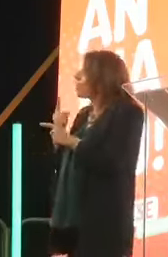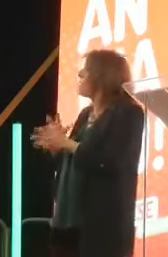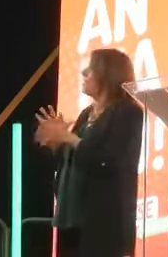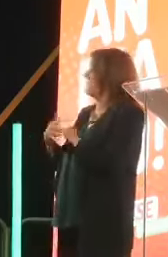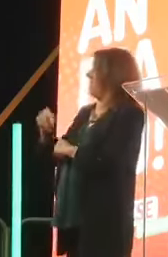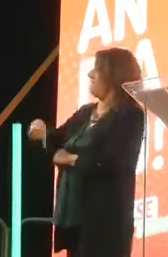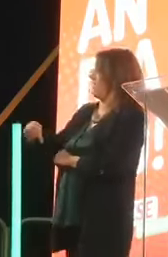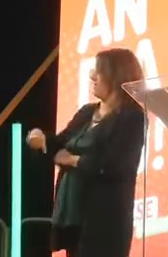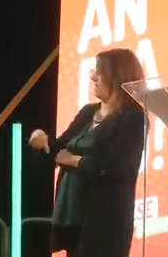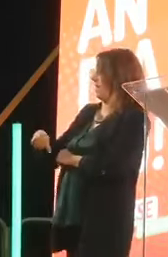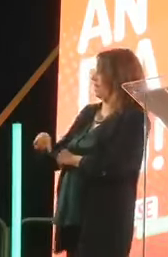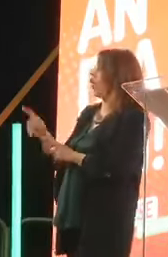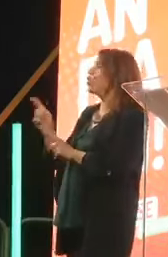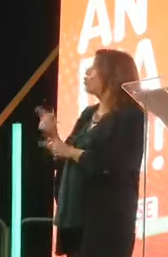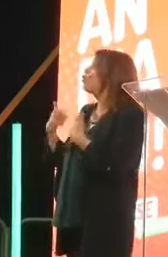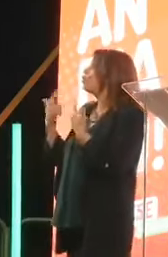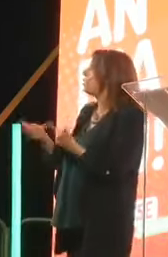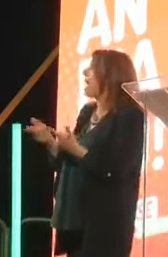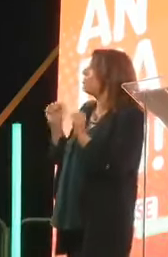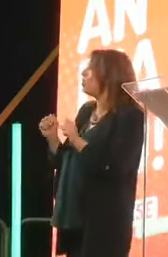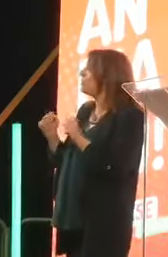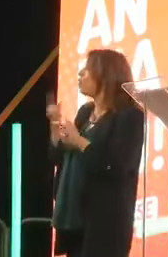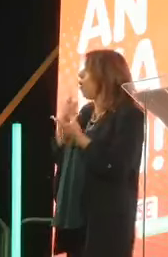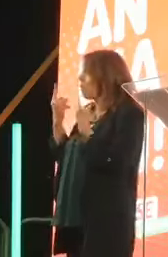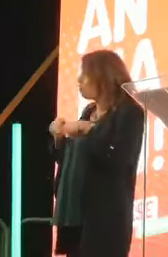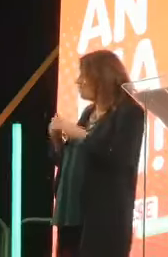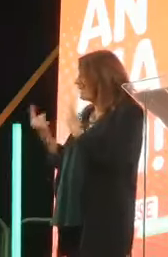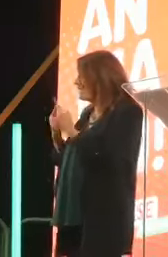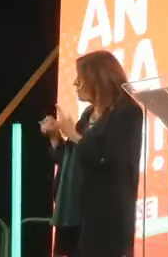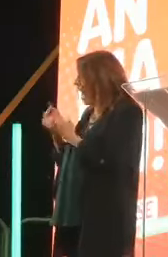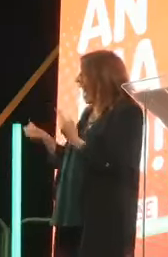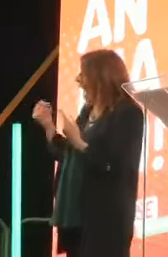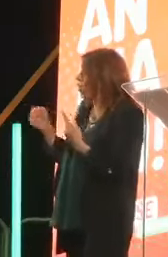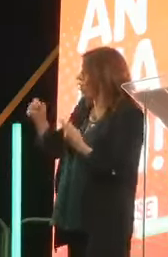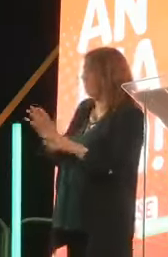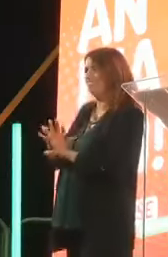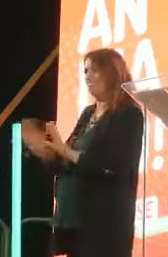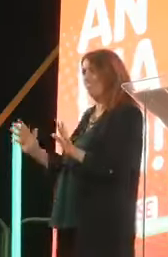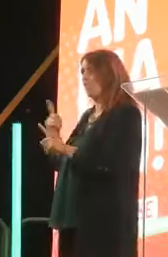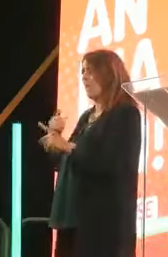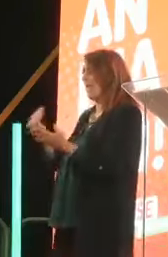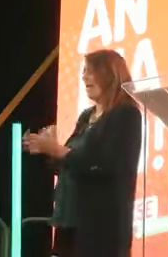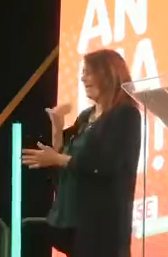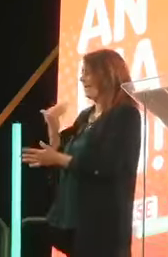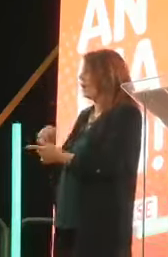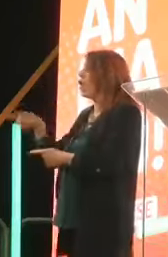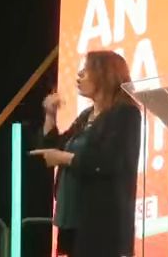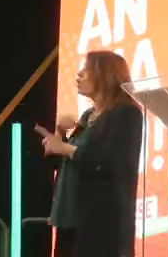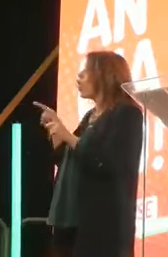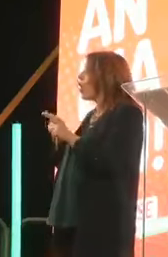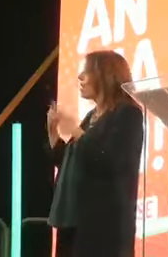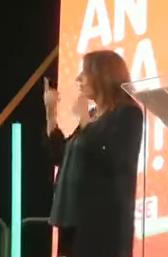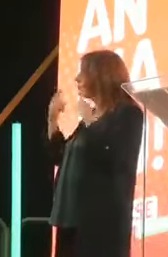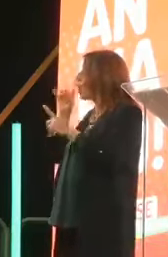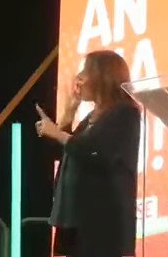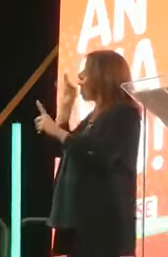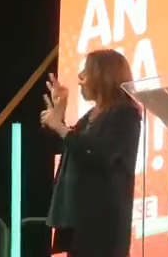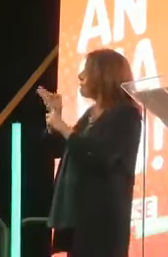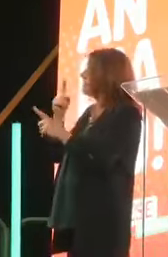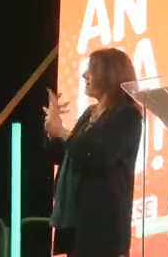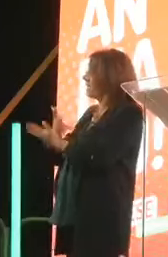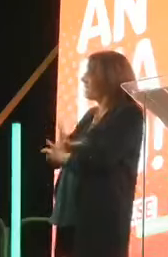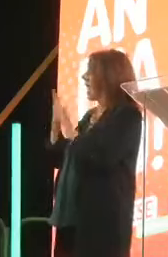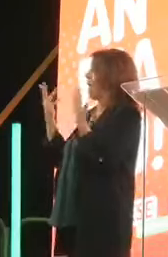e non permettere mai che cose simili possano accadere. La nostra linea per questo deve essere molto